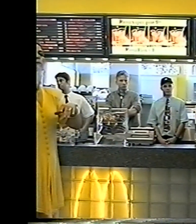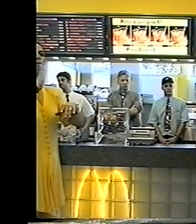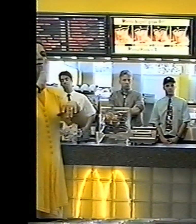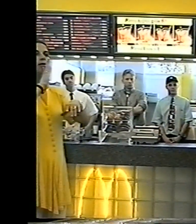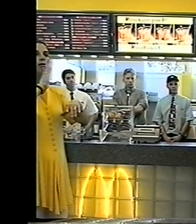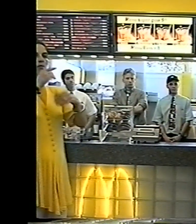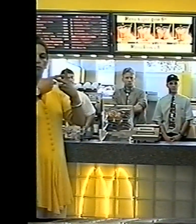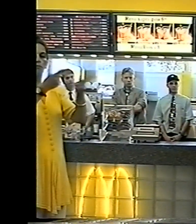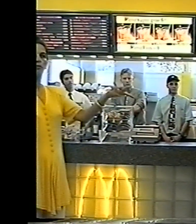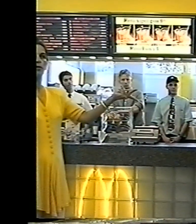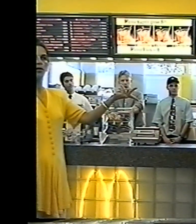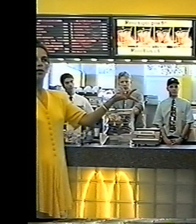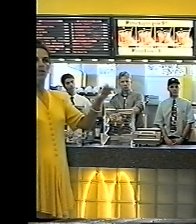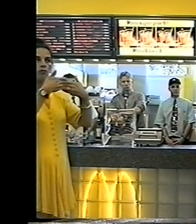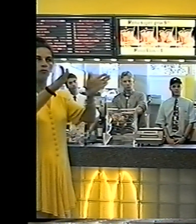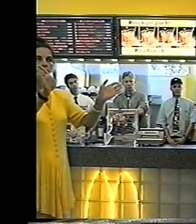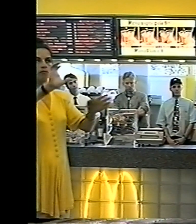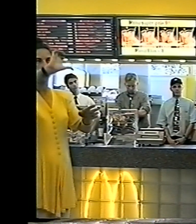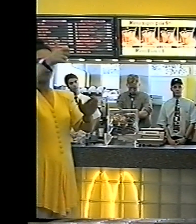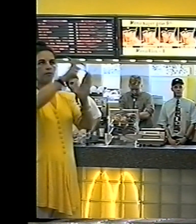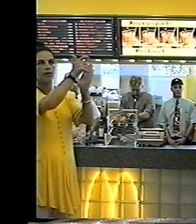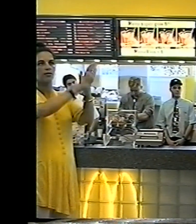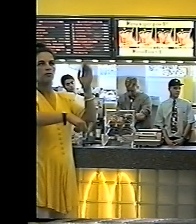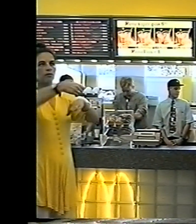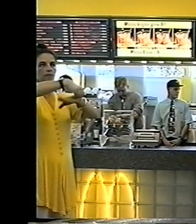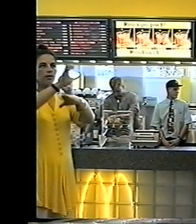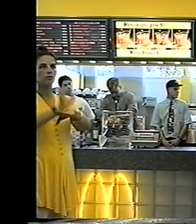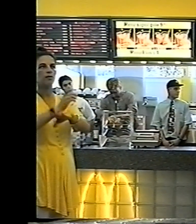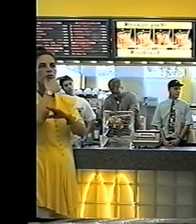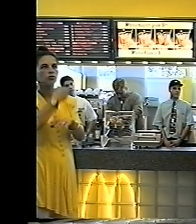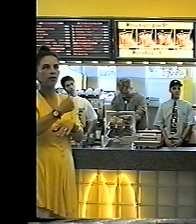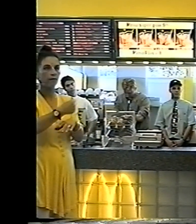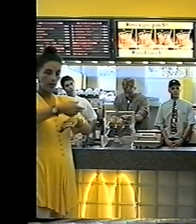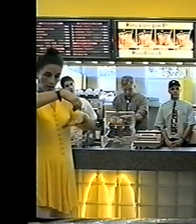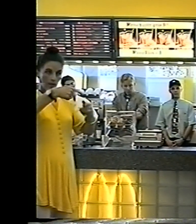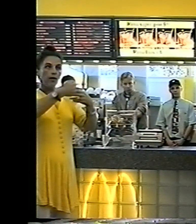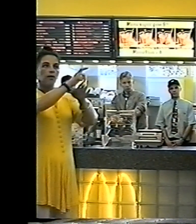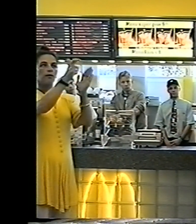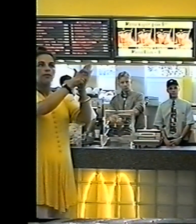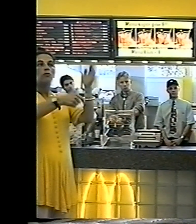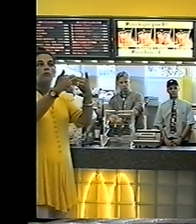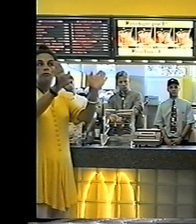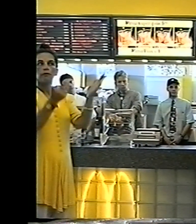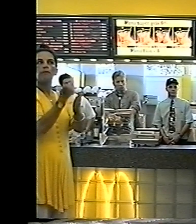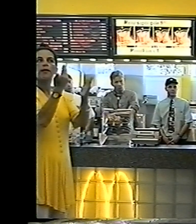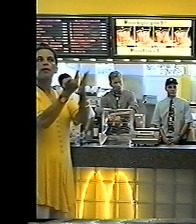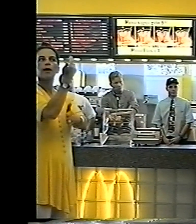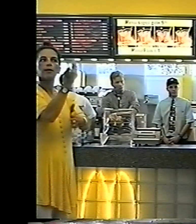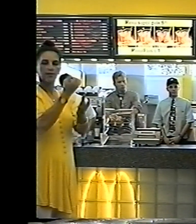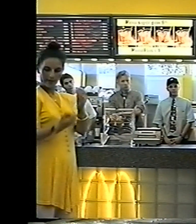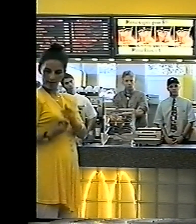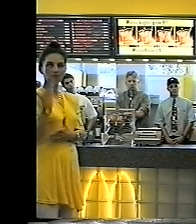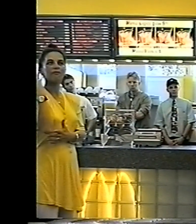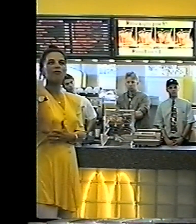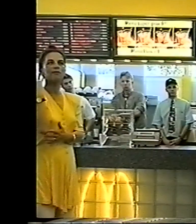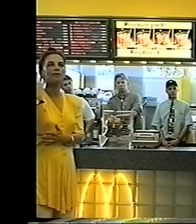le premier restaurant McDonald's de Genève, qui est un restaurant du matin. Ça veut dire que c'est une nouvelle prestation que